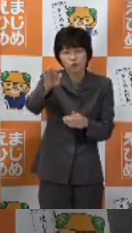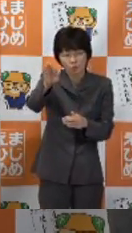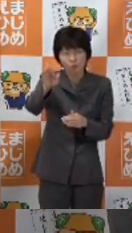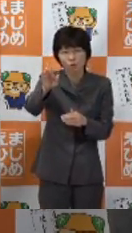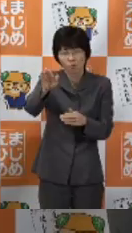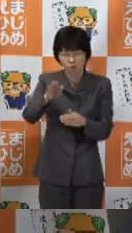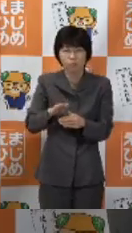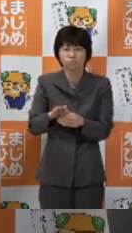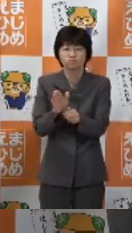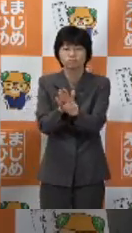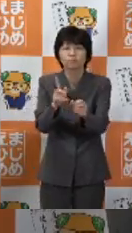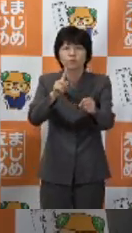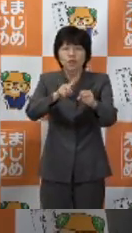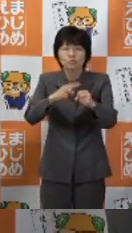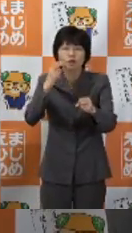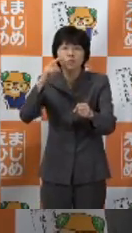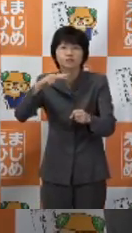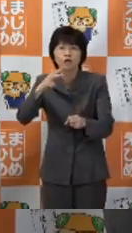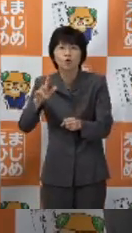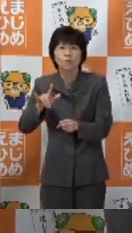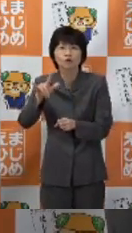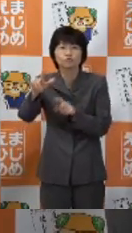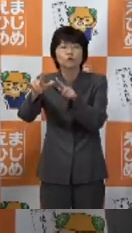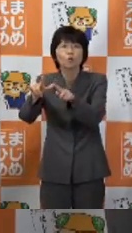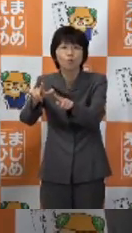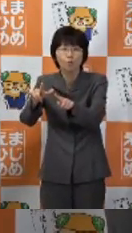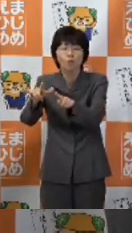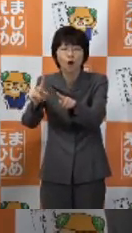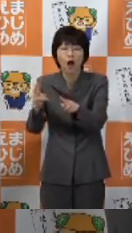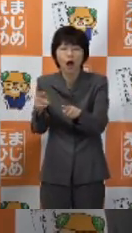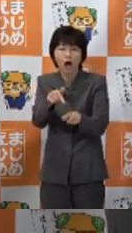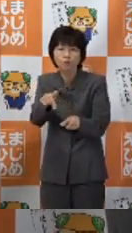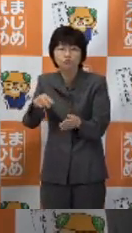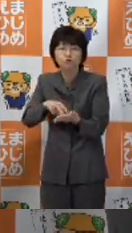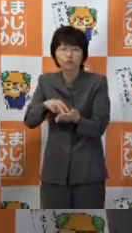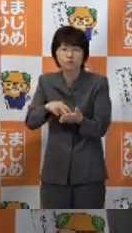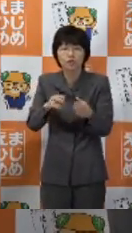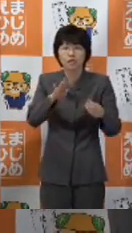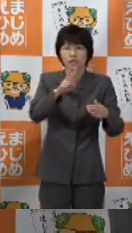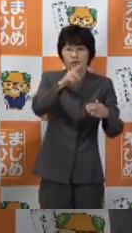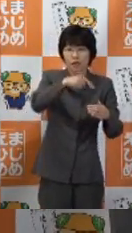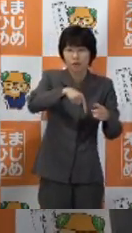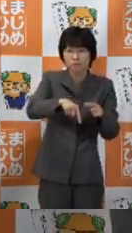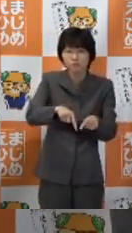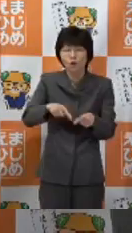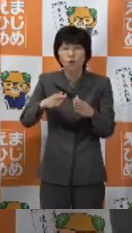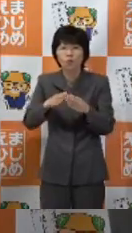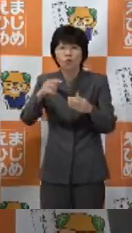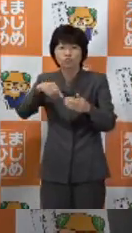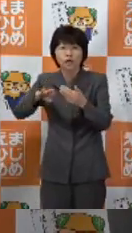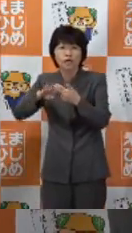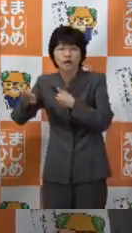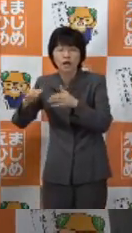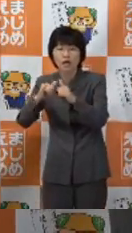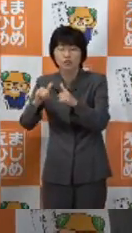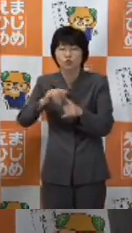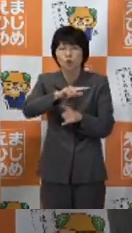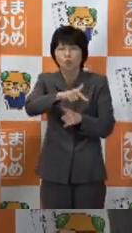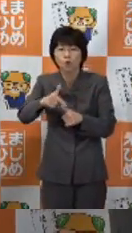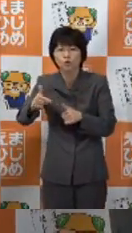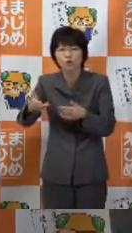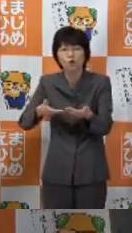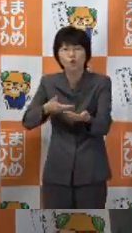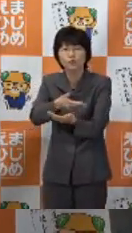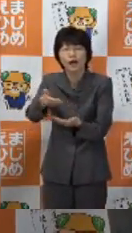そして未来も増えて真田の成長ひドウ松山空港を貼るとして本県と